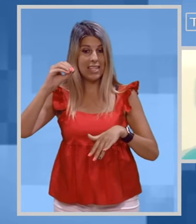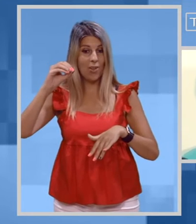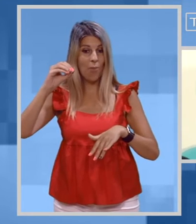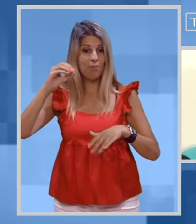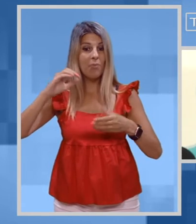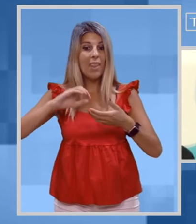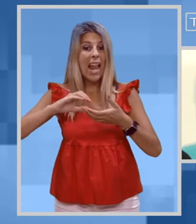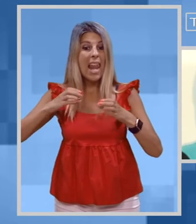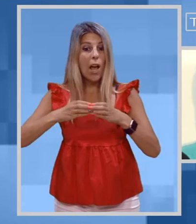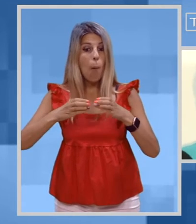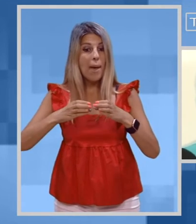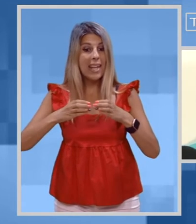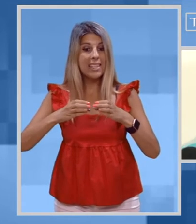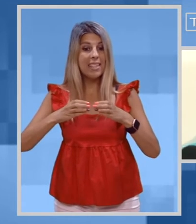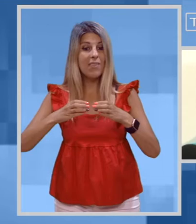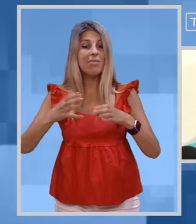la COAGI,